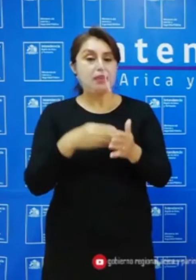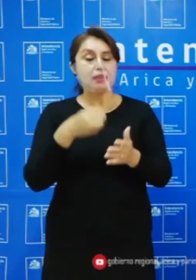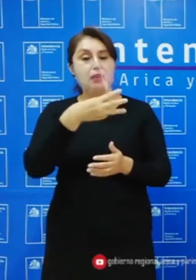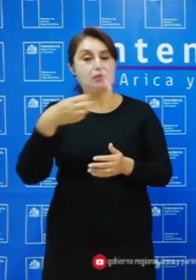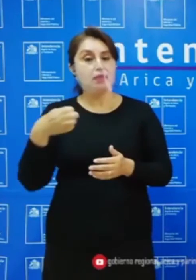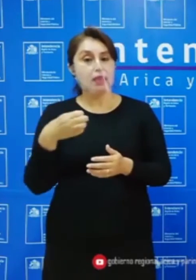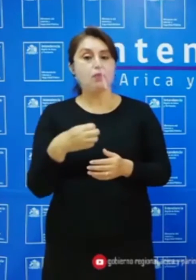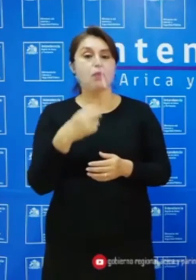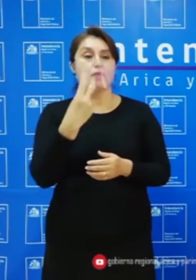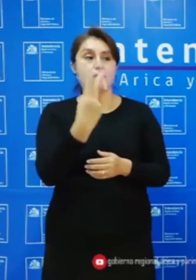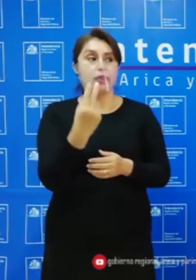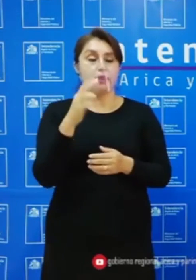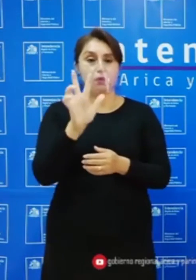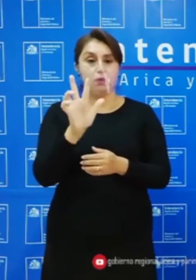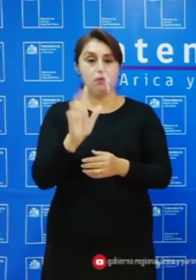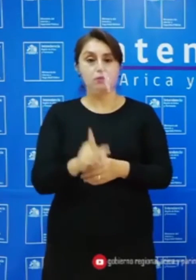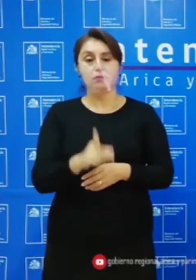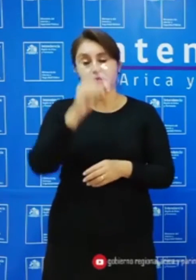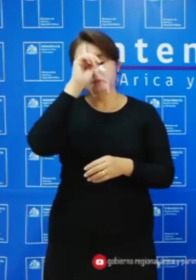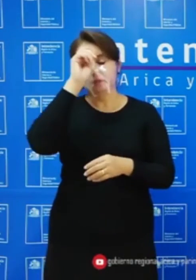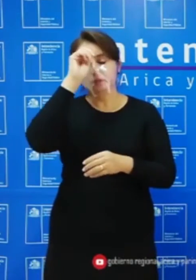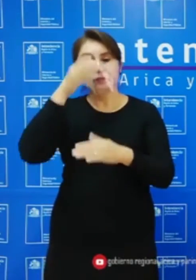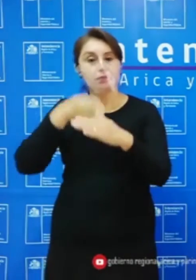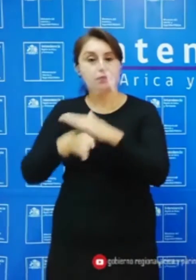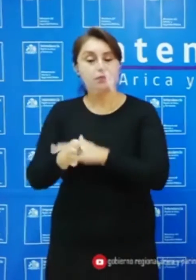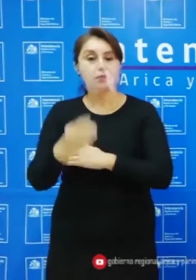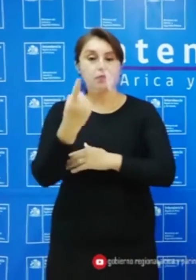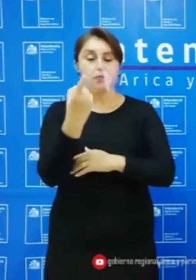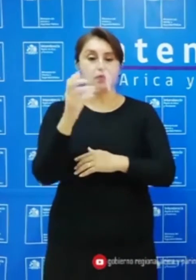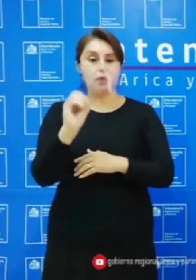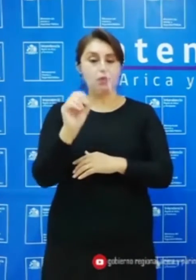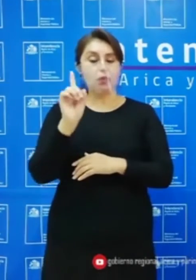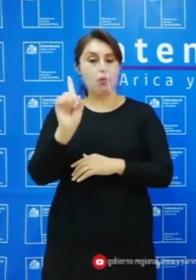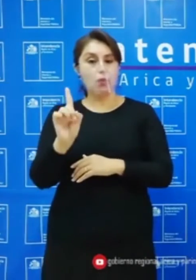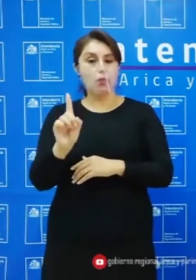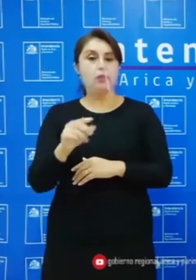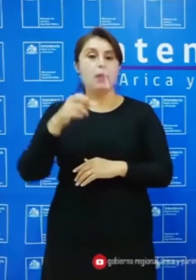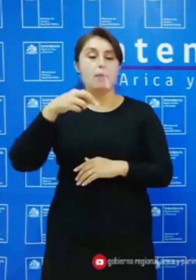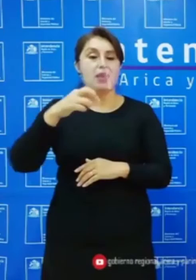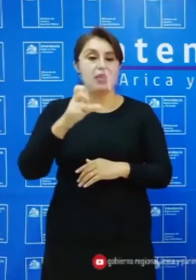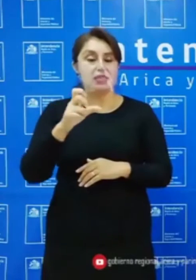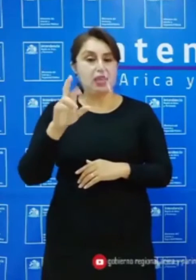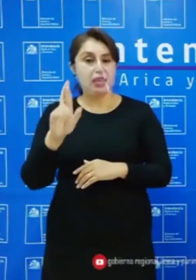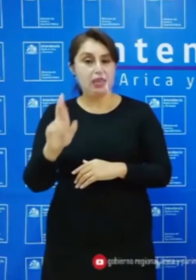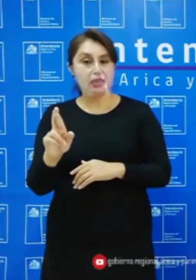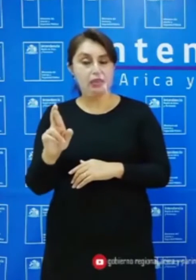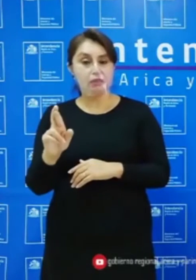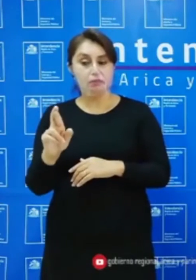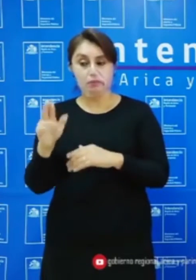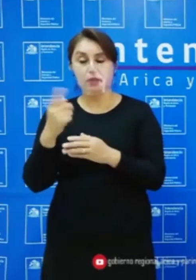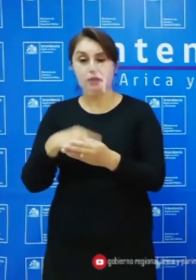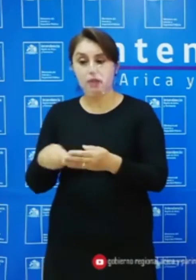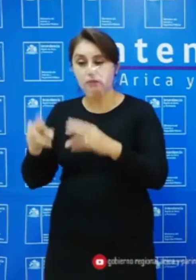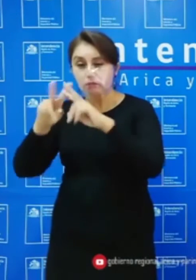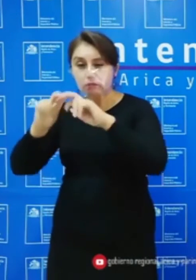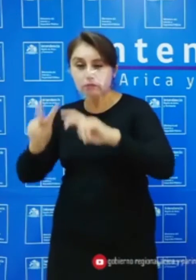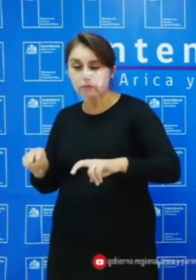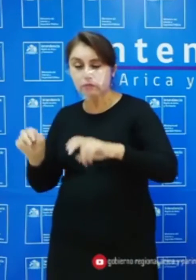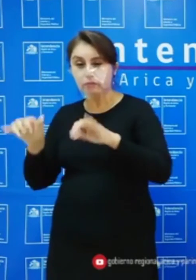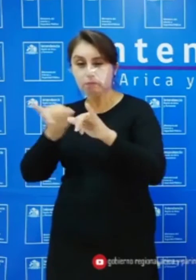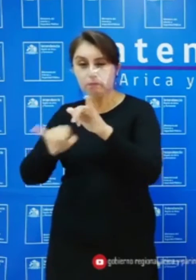20.319. Hospitalizados tenemos 101 y con PCR en estudio, que son